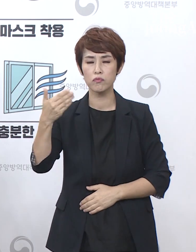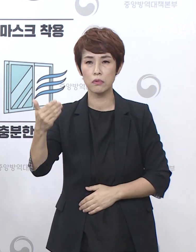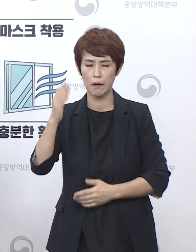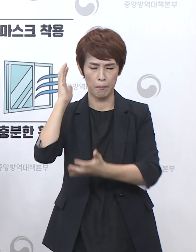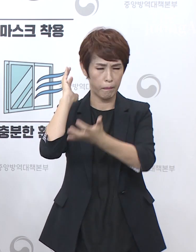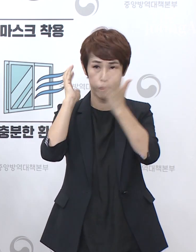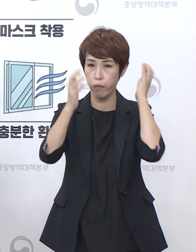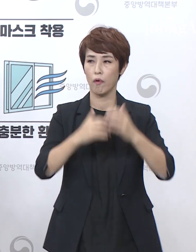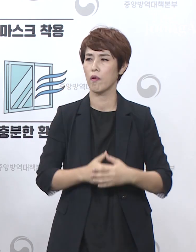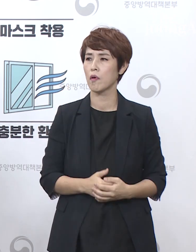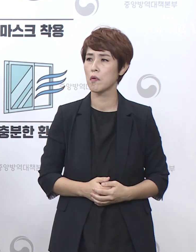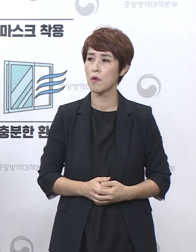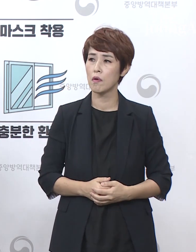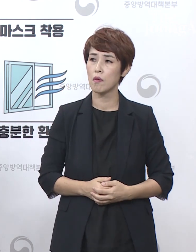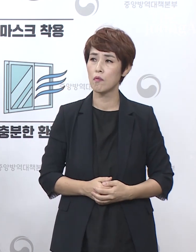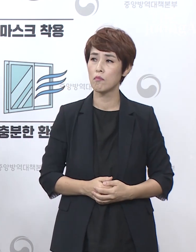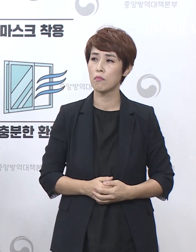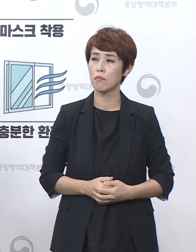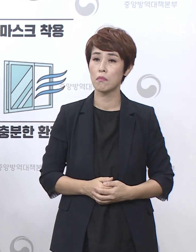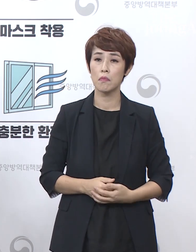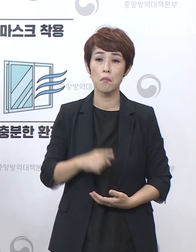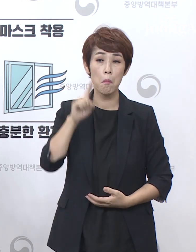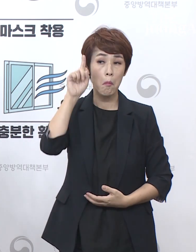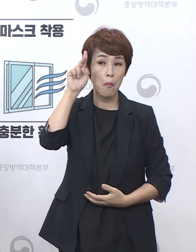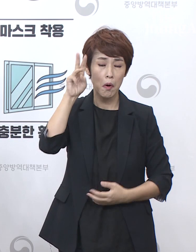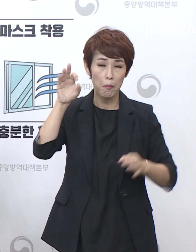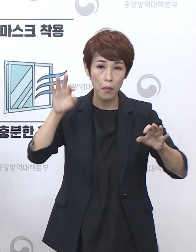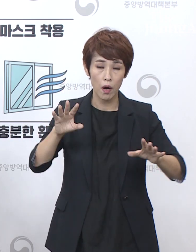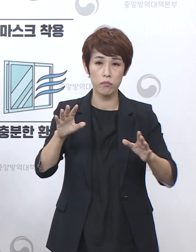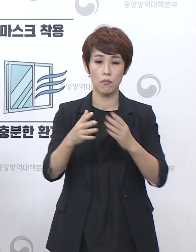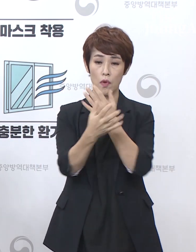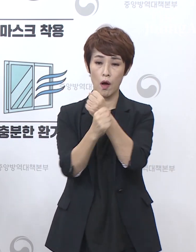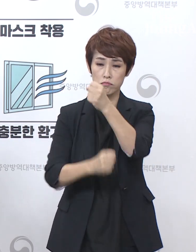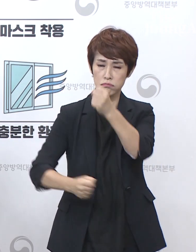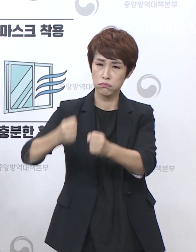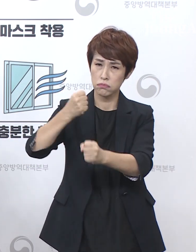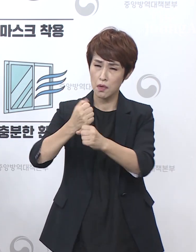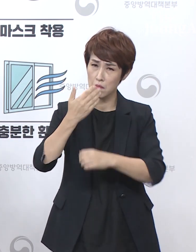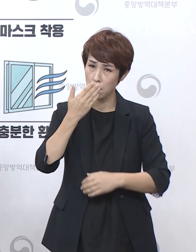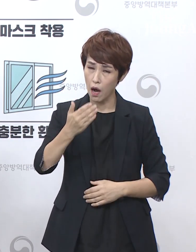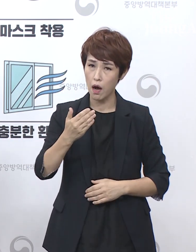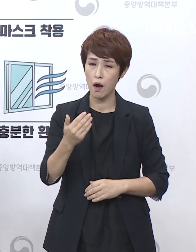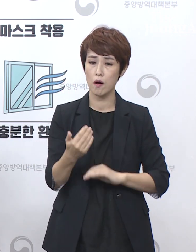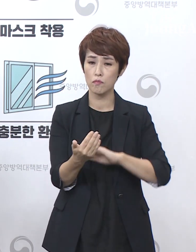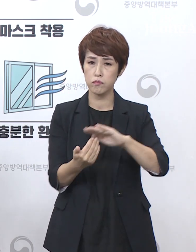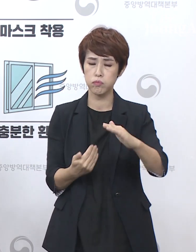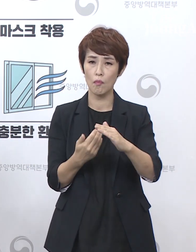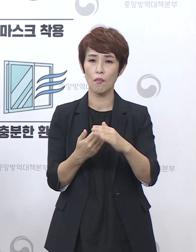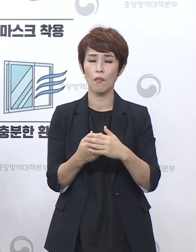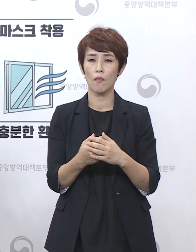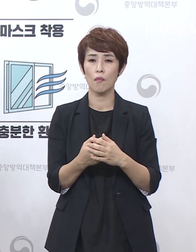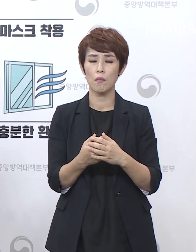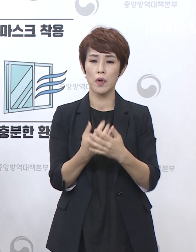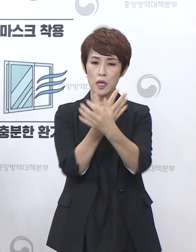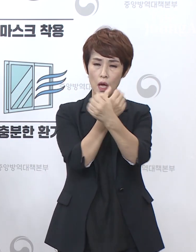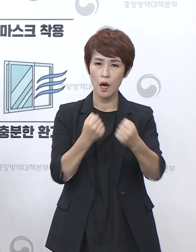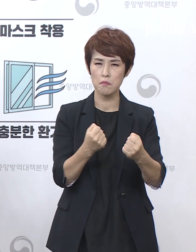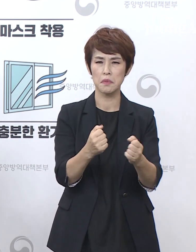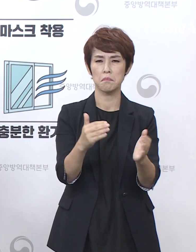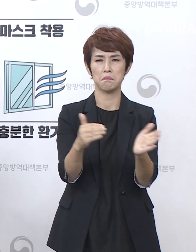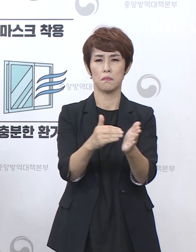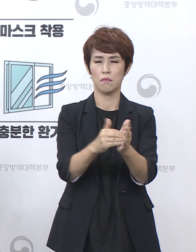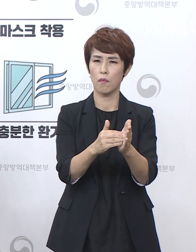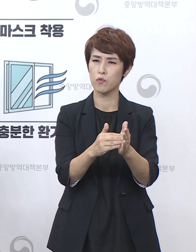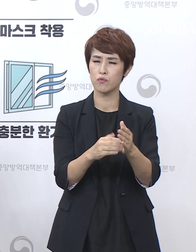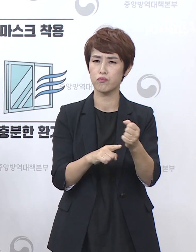겪었습니다. 사흘 만에 예약이 재개할 수 있었던 것이라면 굳이 중단할 이유도 없었을 것으로